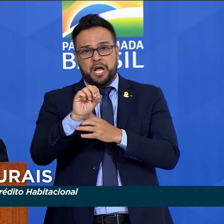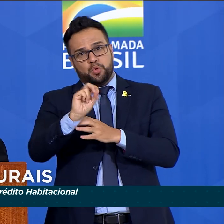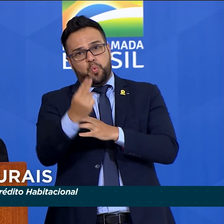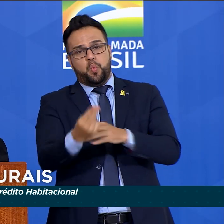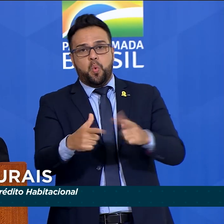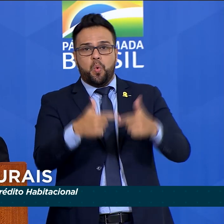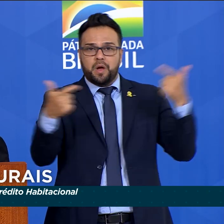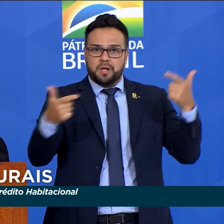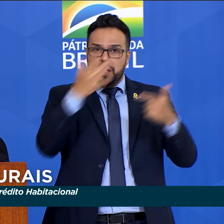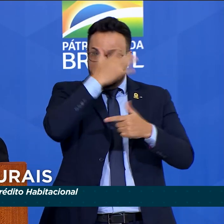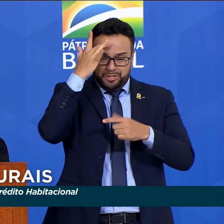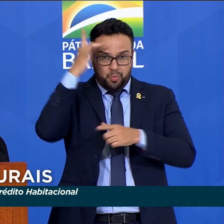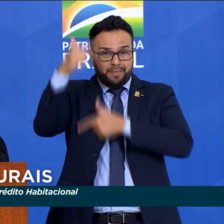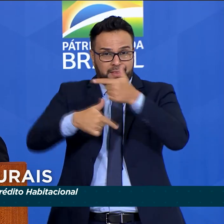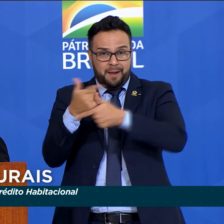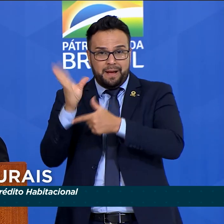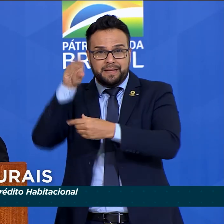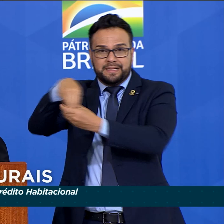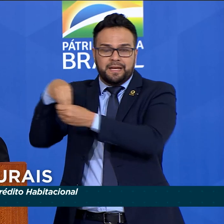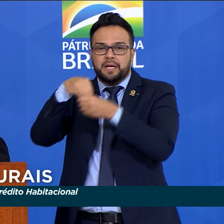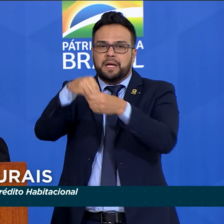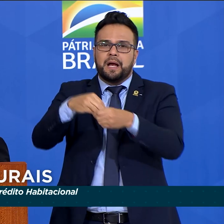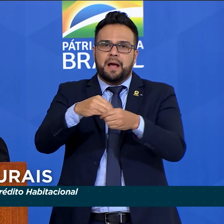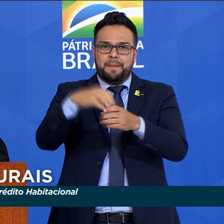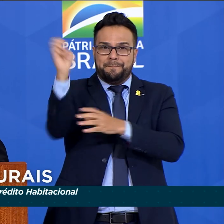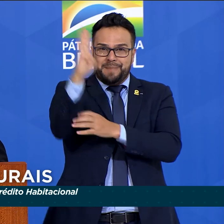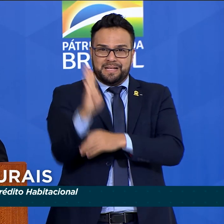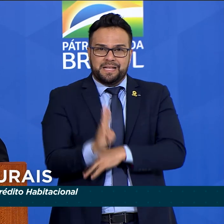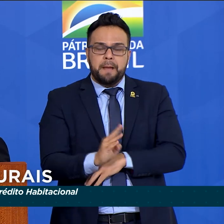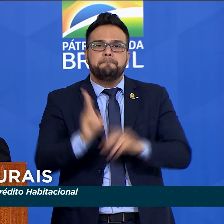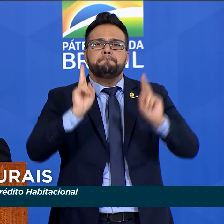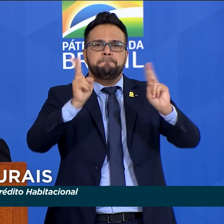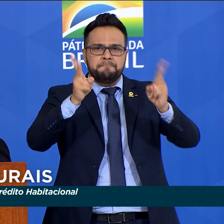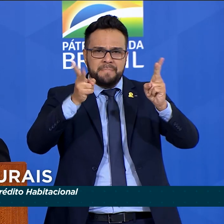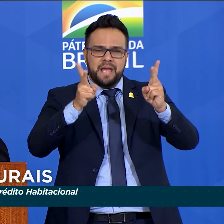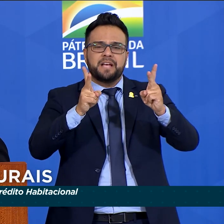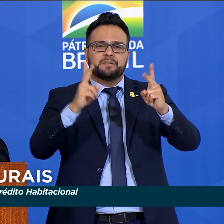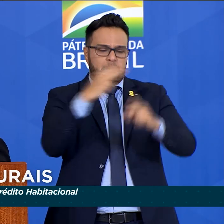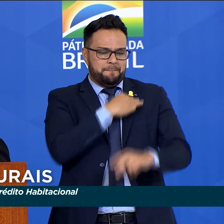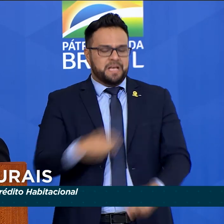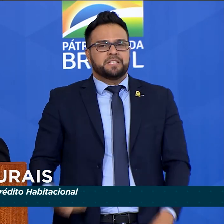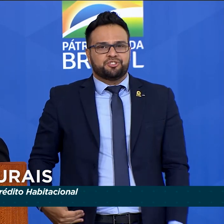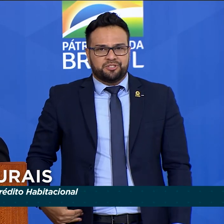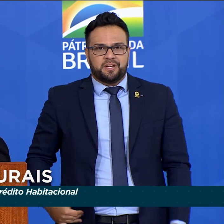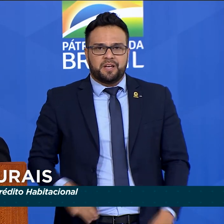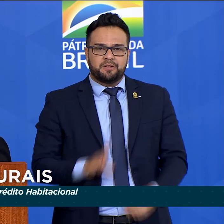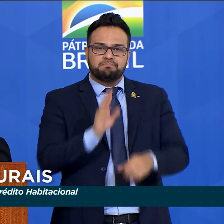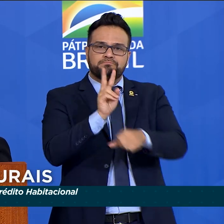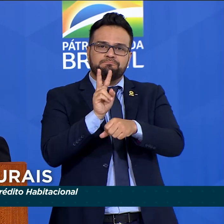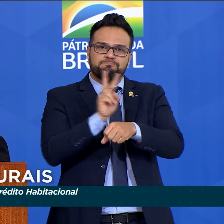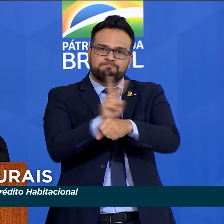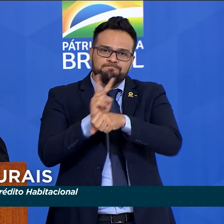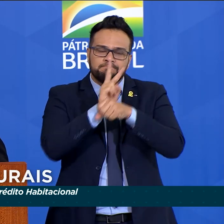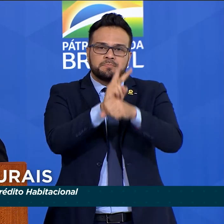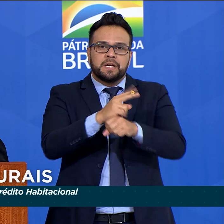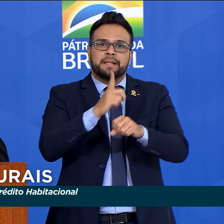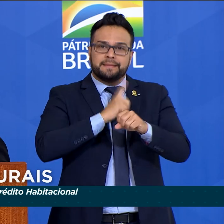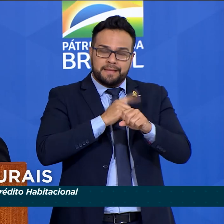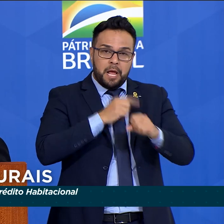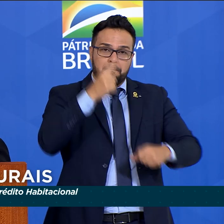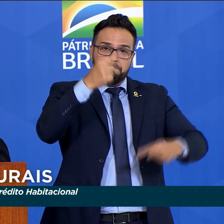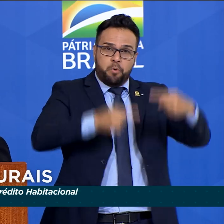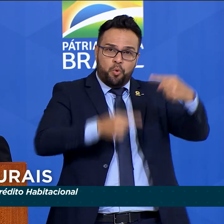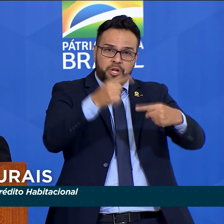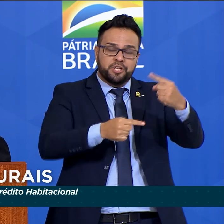os agricultores, a agropecuária brasileira, debaixo do mesmo teto, de uma mesma casa, com políticas e com o norte